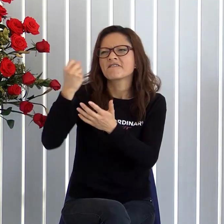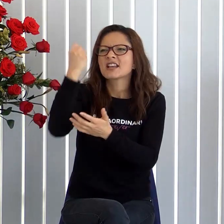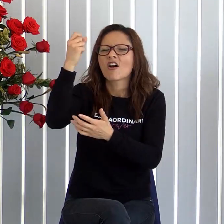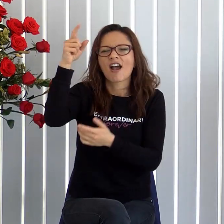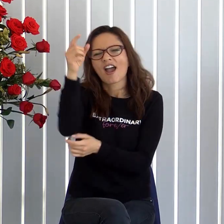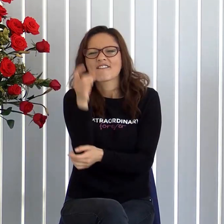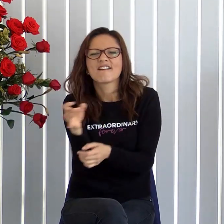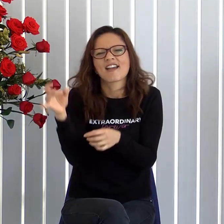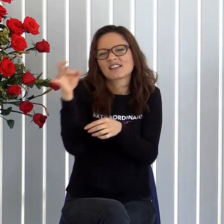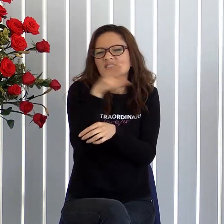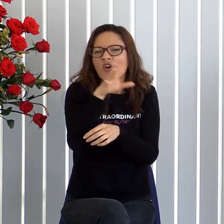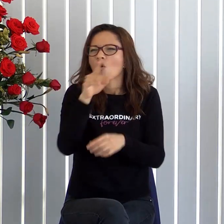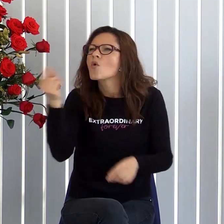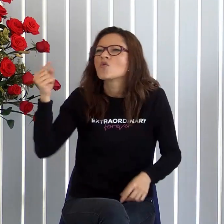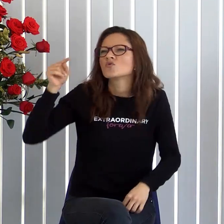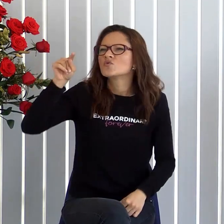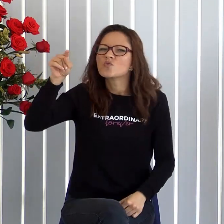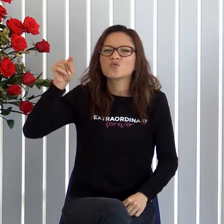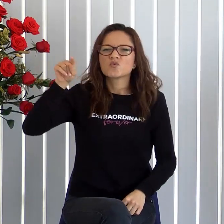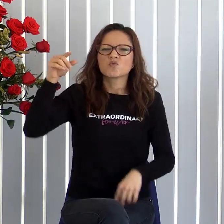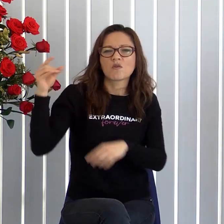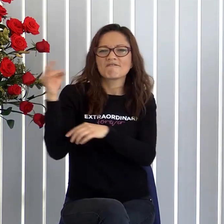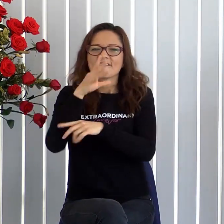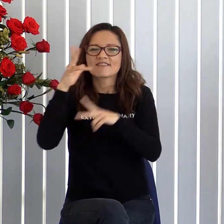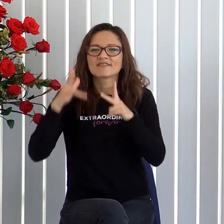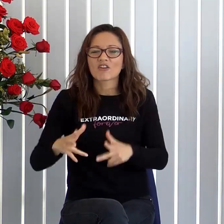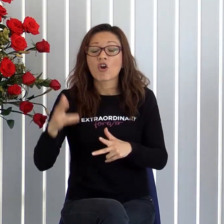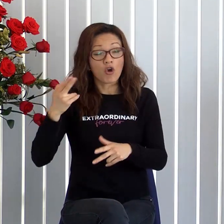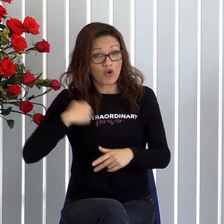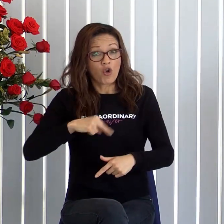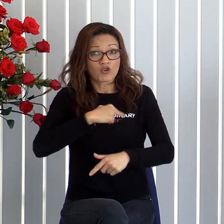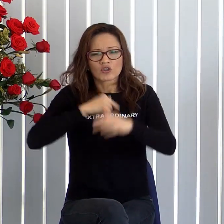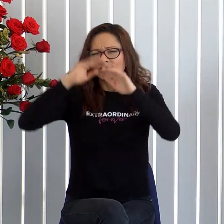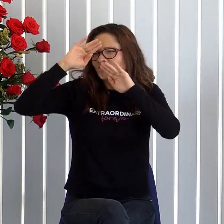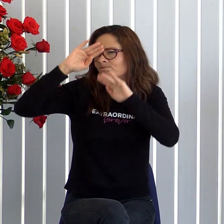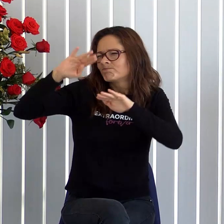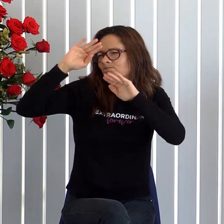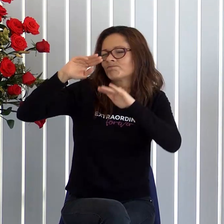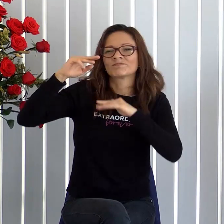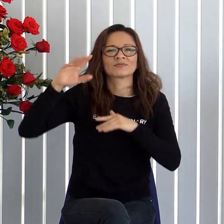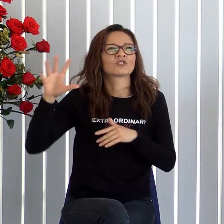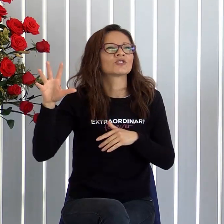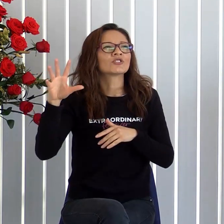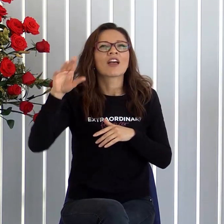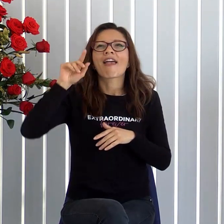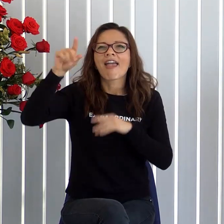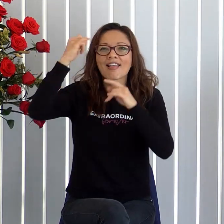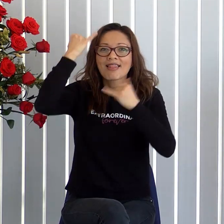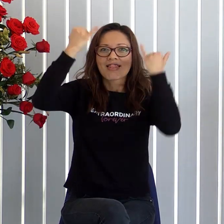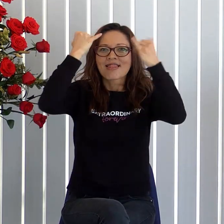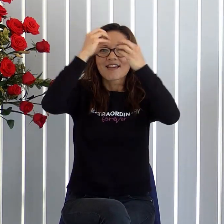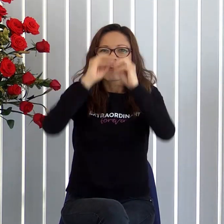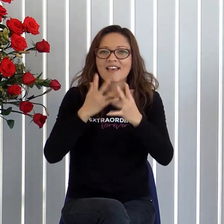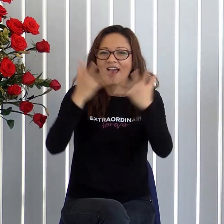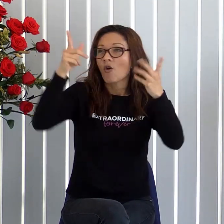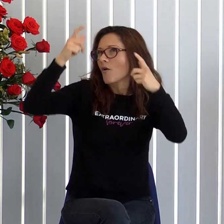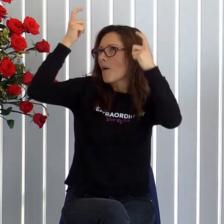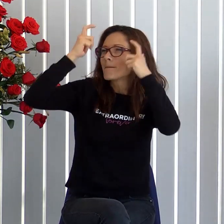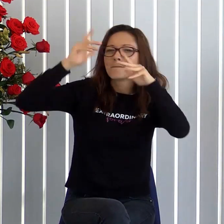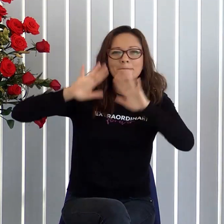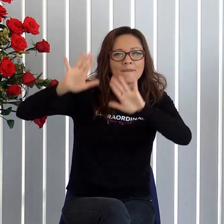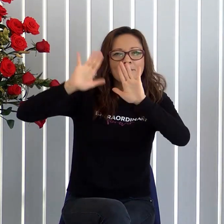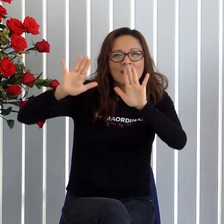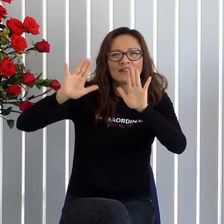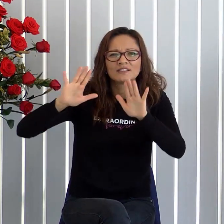Él venció, que tú eres el vencedor, que nosotros lo adoramos, que Él es el Creador, el